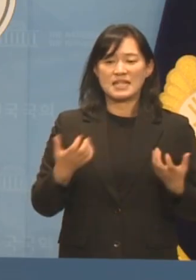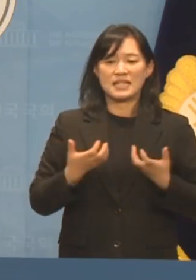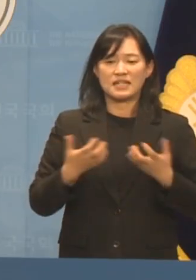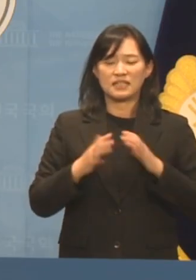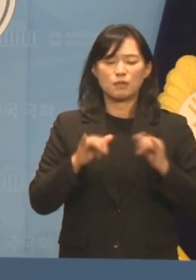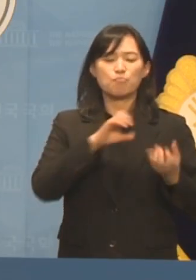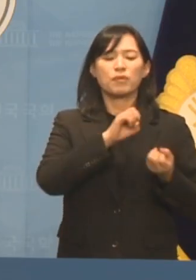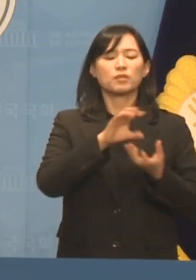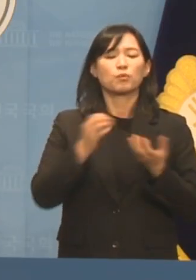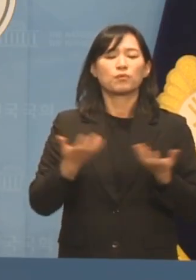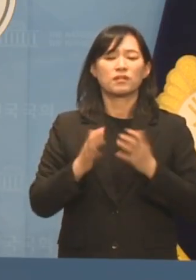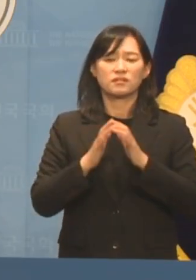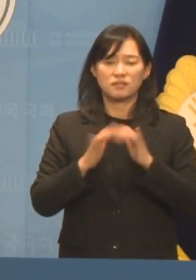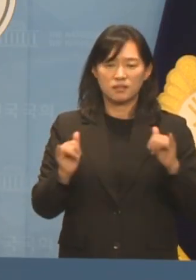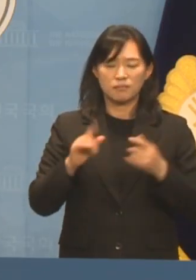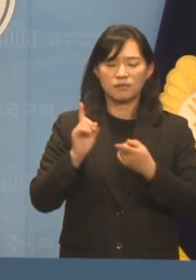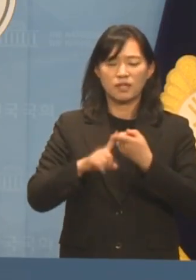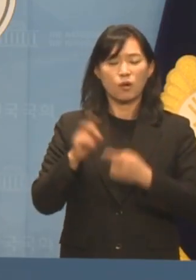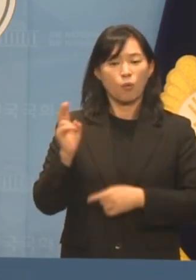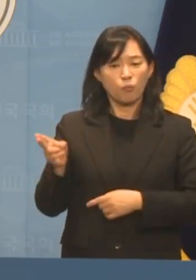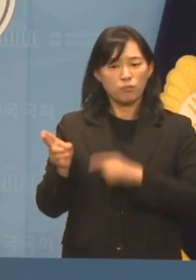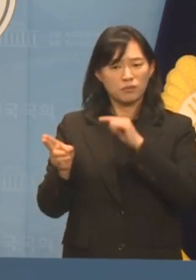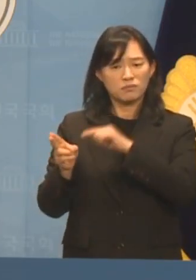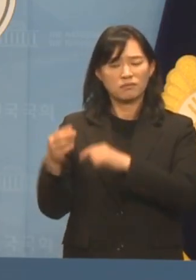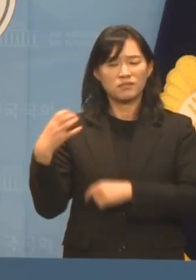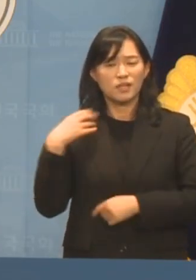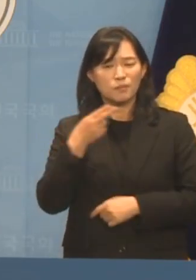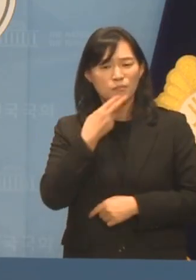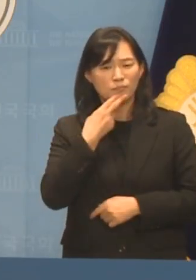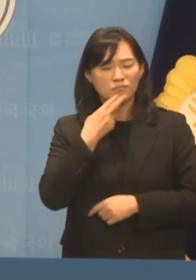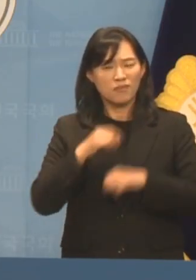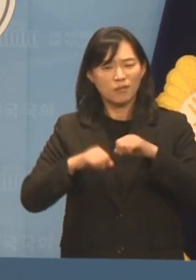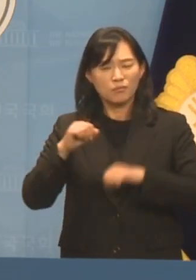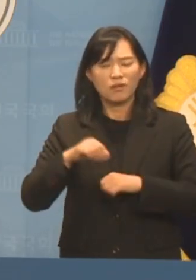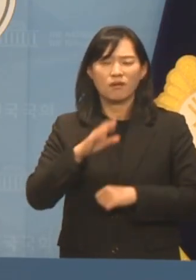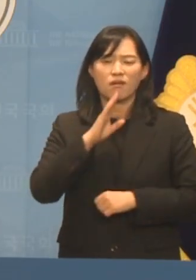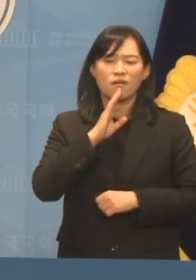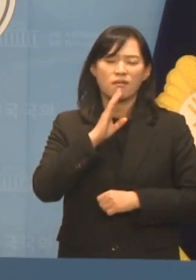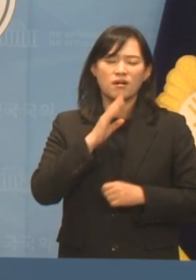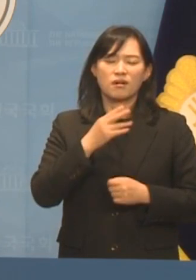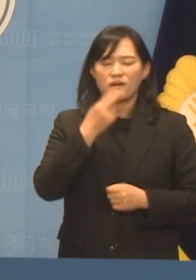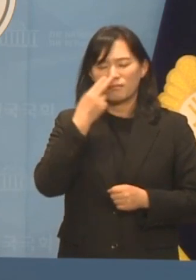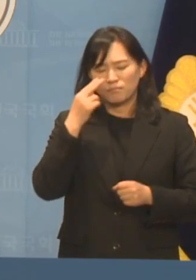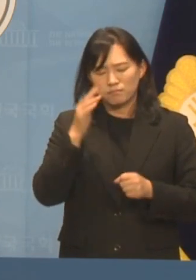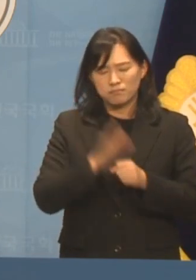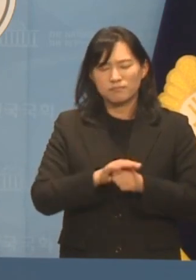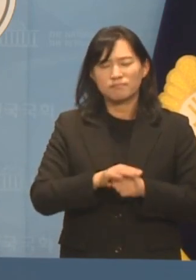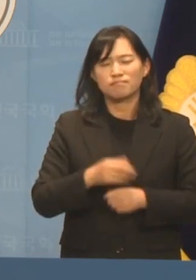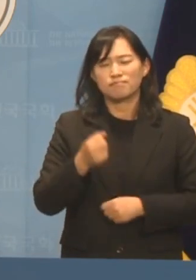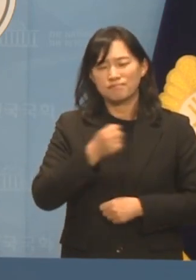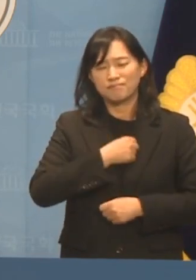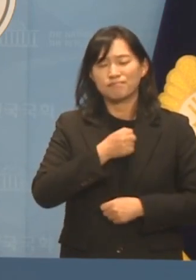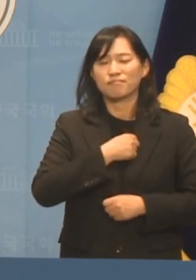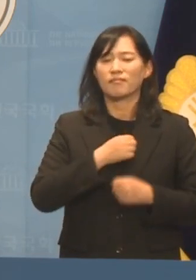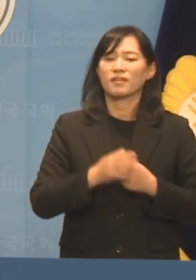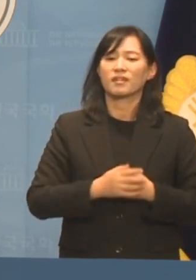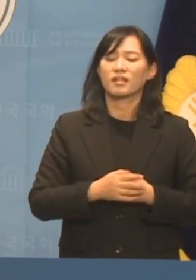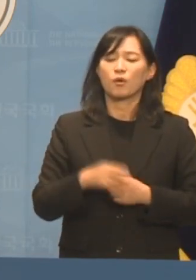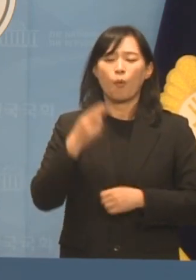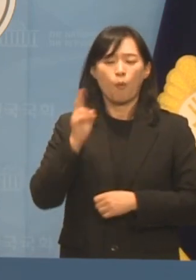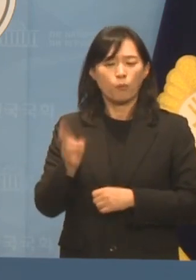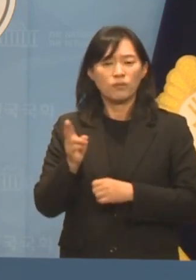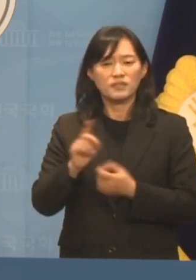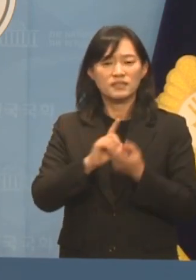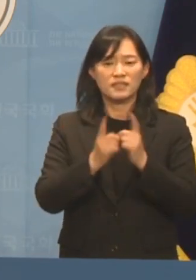배송 노동자에 대한 홈플러스의 이런 무책임한 태도에 너무나 참담한 심정입니다. 심지어 홈플러스